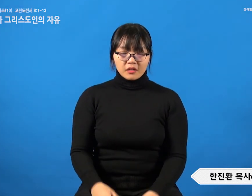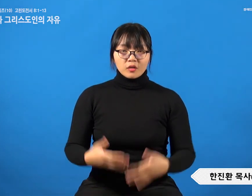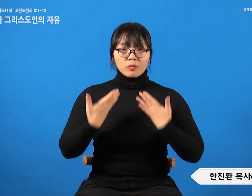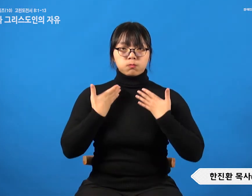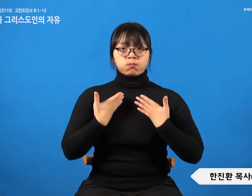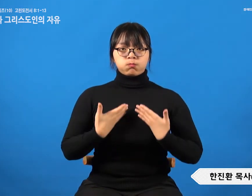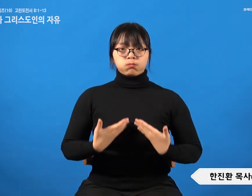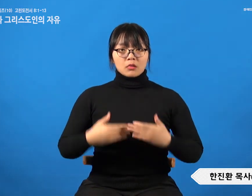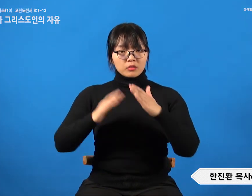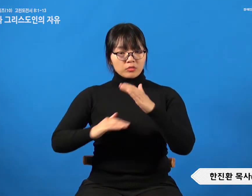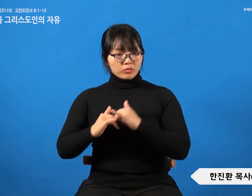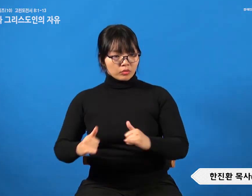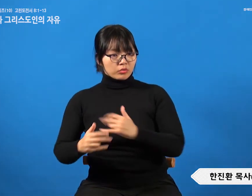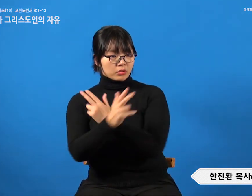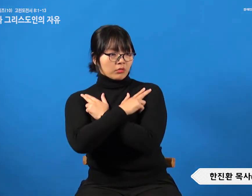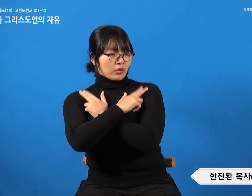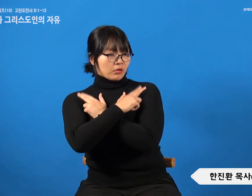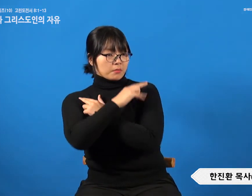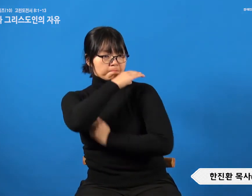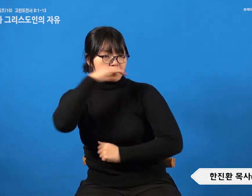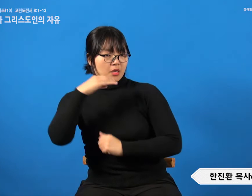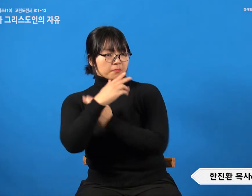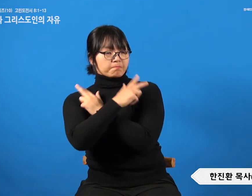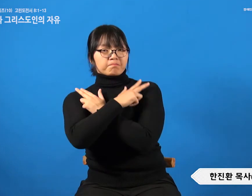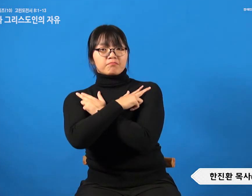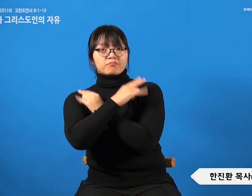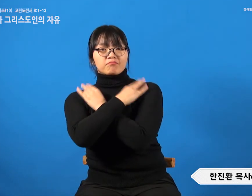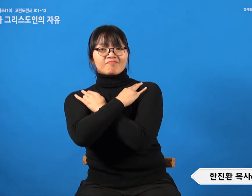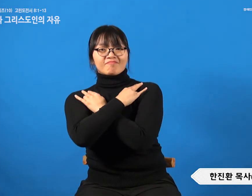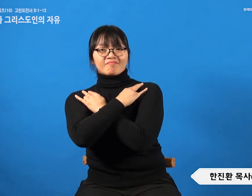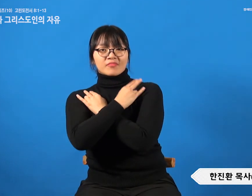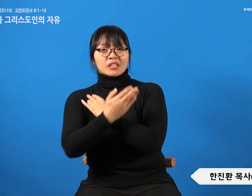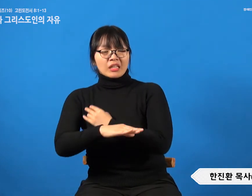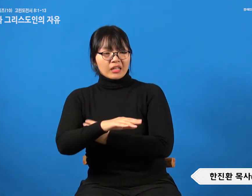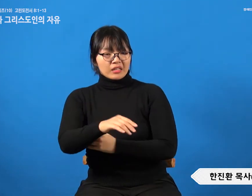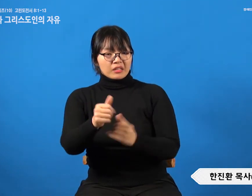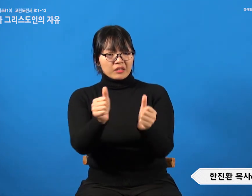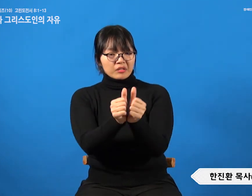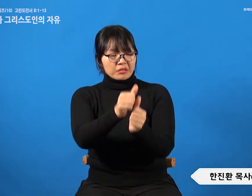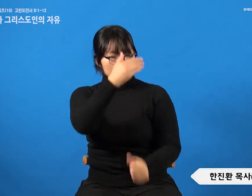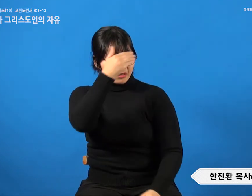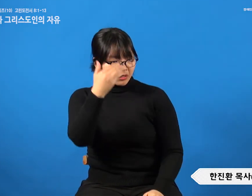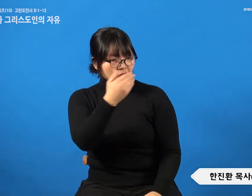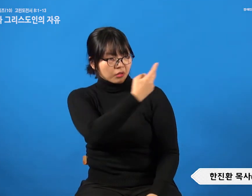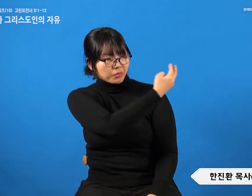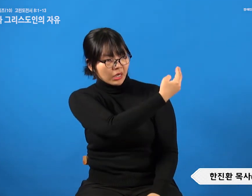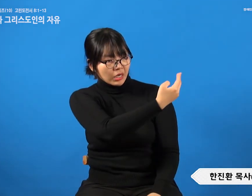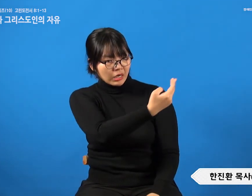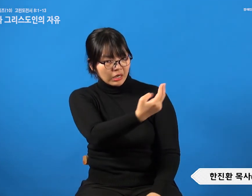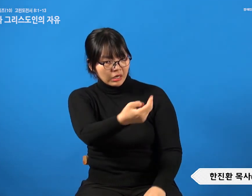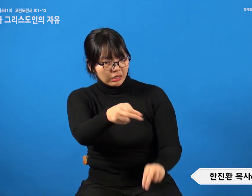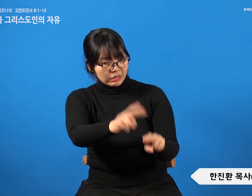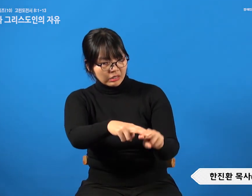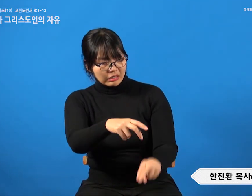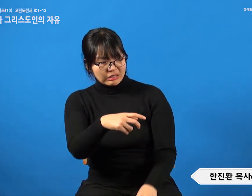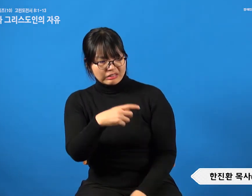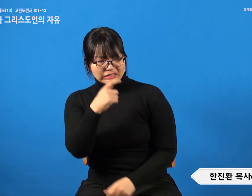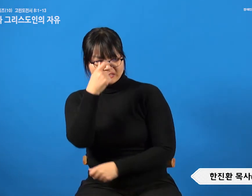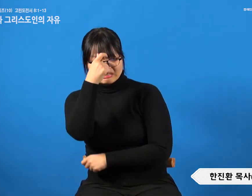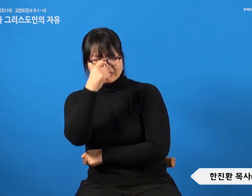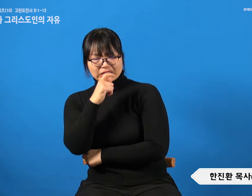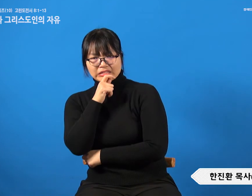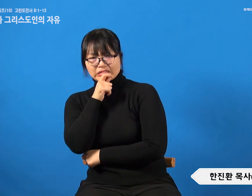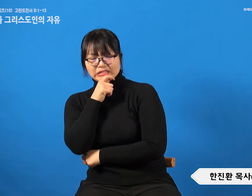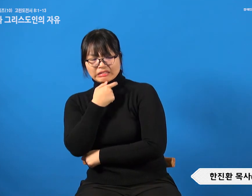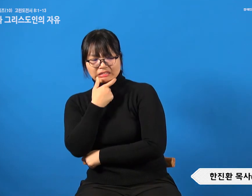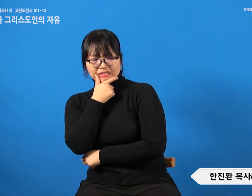말쑥하게 정장을 차려입은 교인들이 다 앉아 있는데 그냥 냄새를 풀풀 피우면서 그렇게 하니까 사람들이 다 눈살을